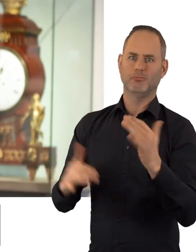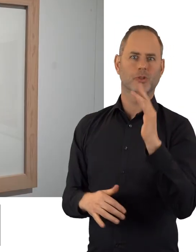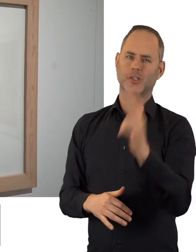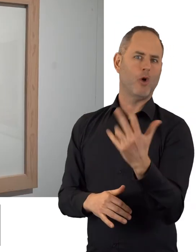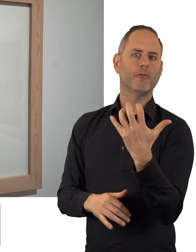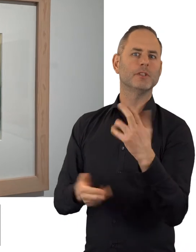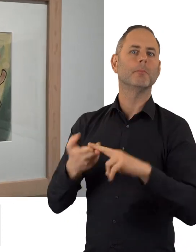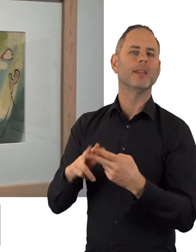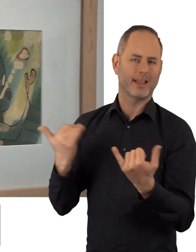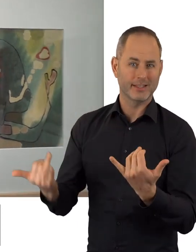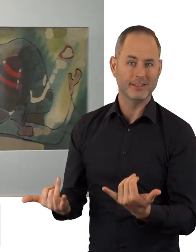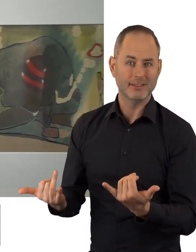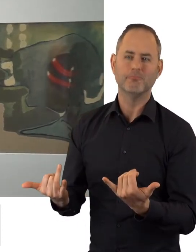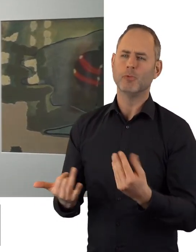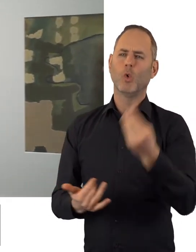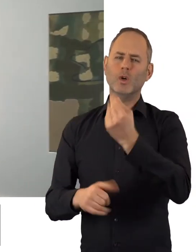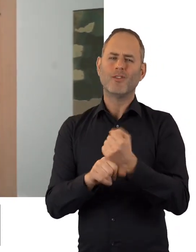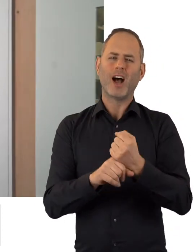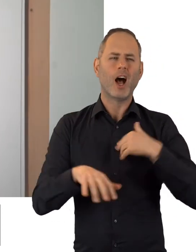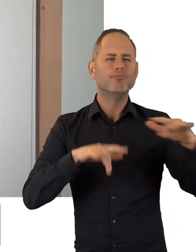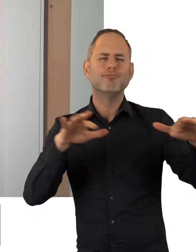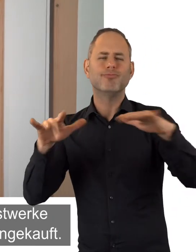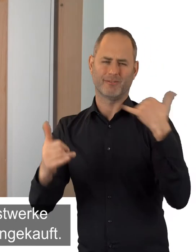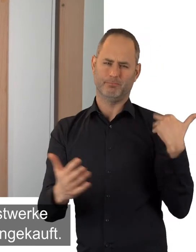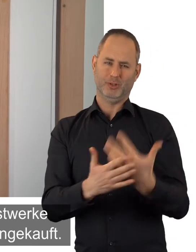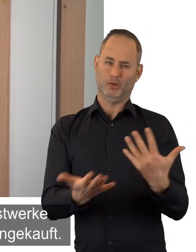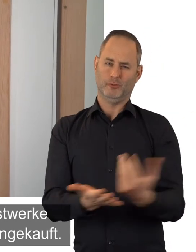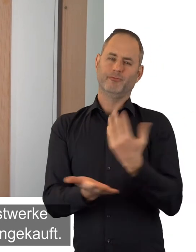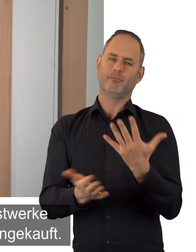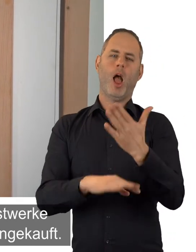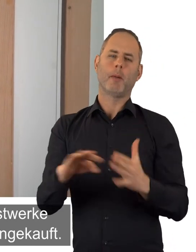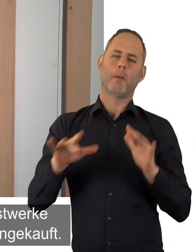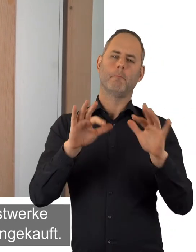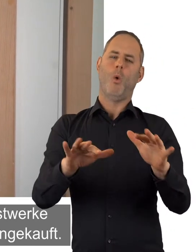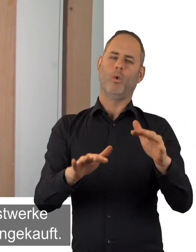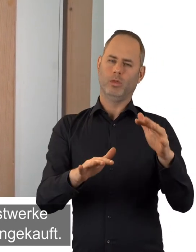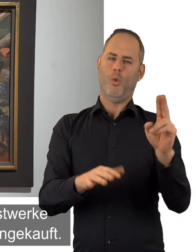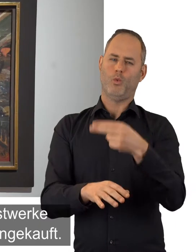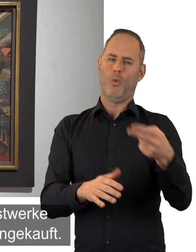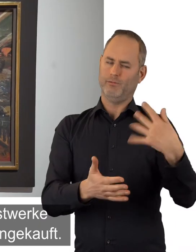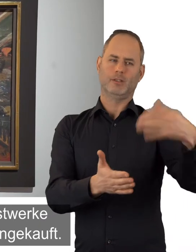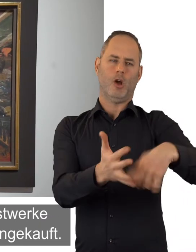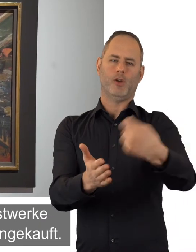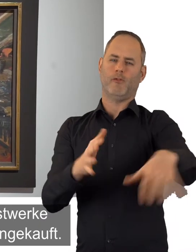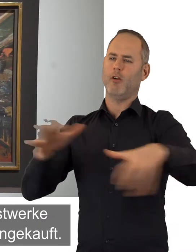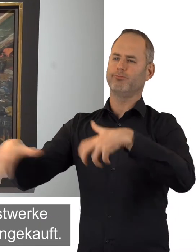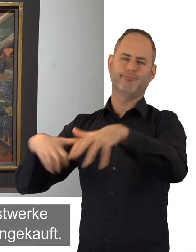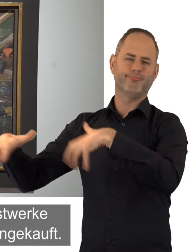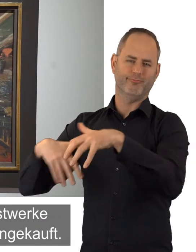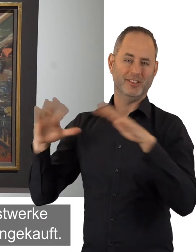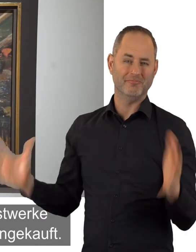Wir haben inzwischen 350 Mitglieder circa und wir haben inzwischen Kunstwerke für über